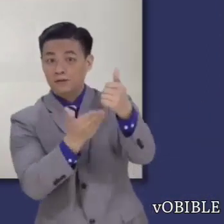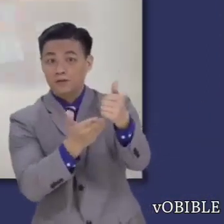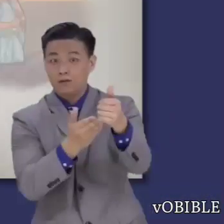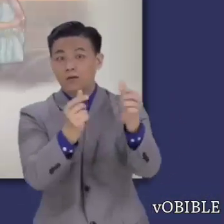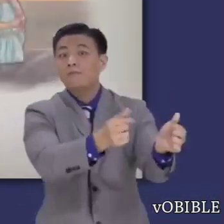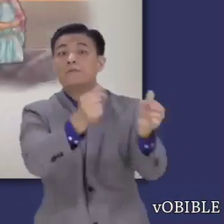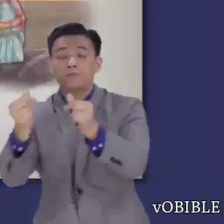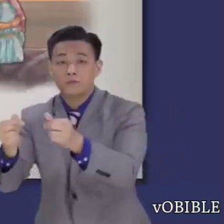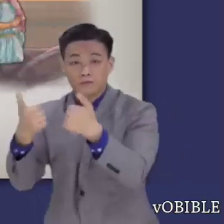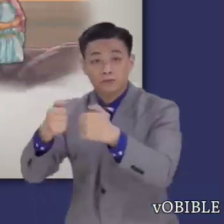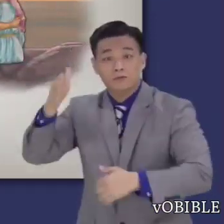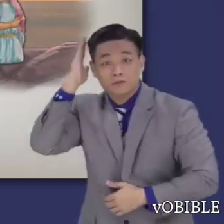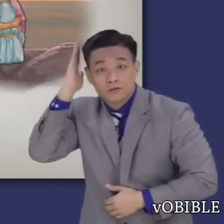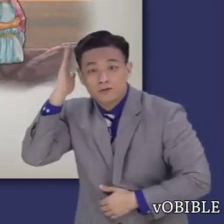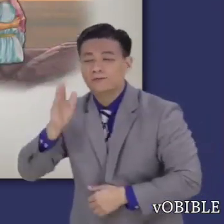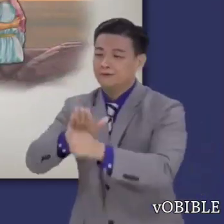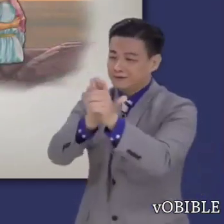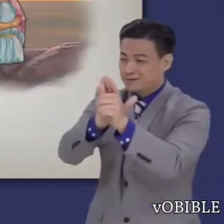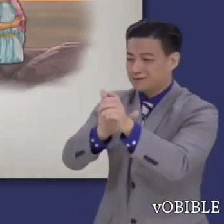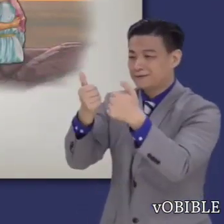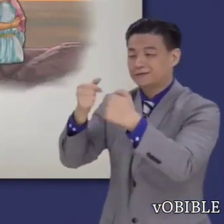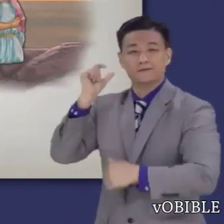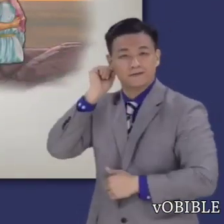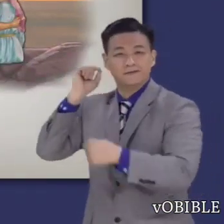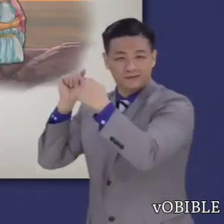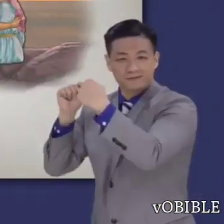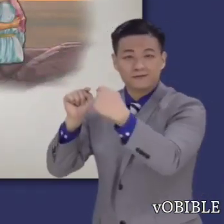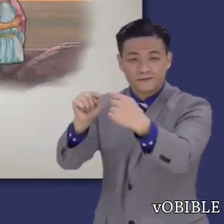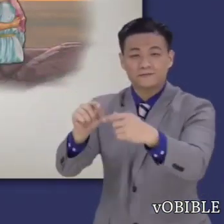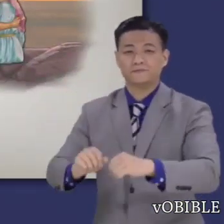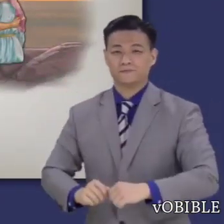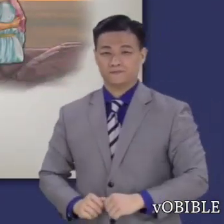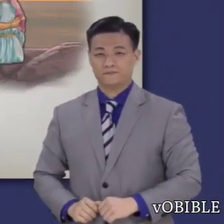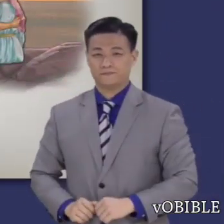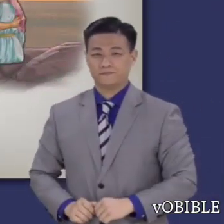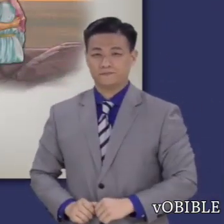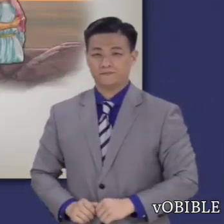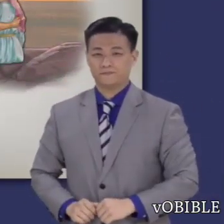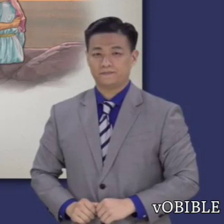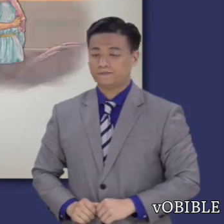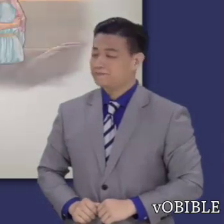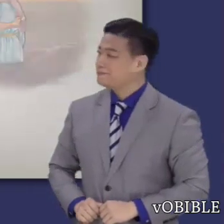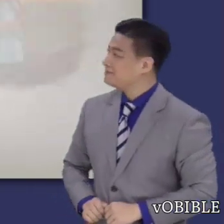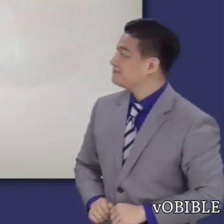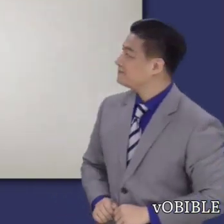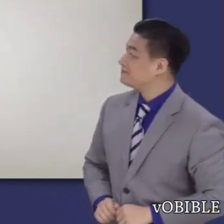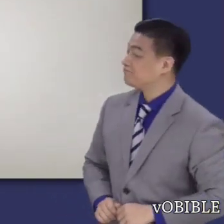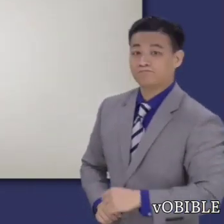并劝告做丈夫的要继续爱妻子，正如基督爱会众。